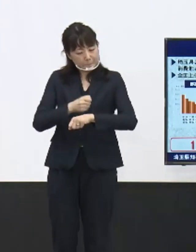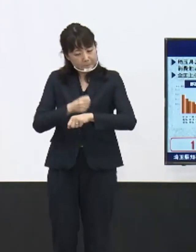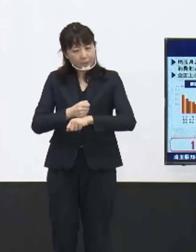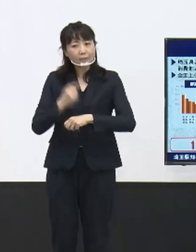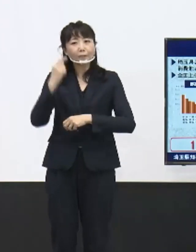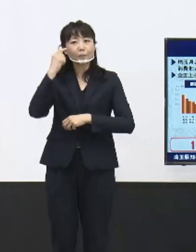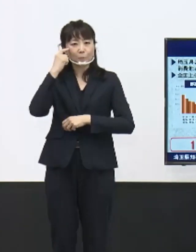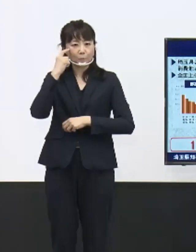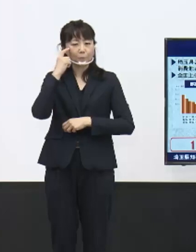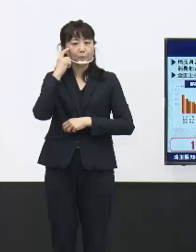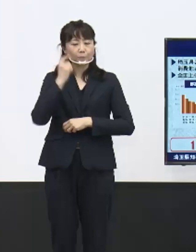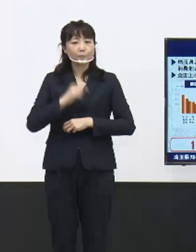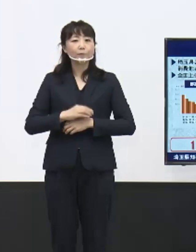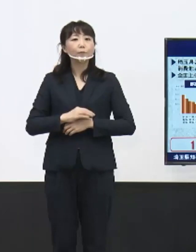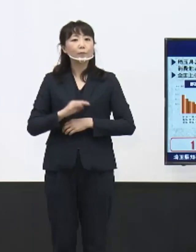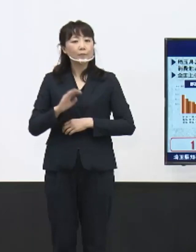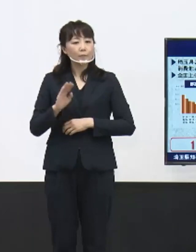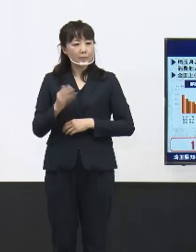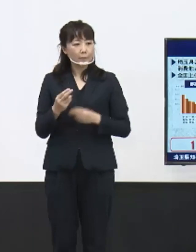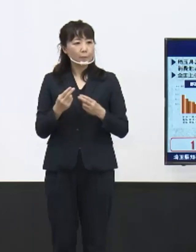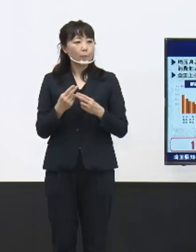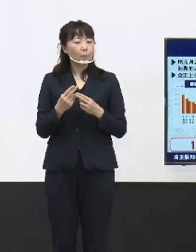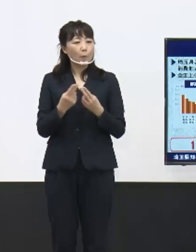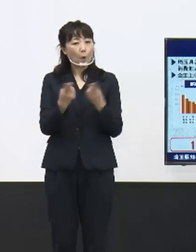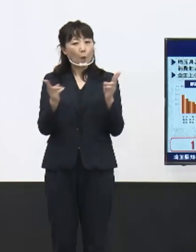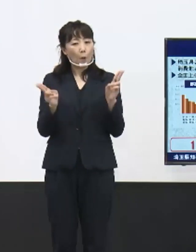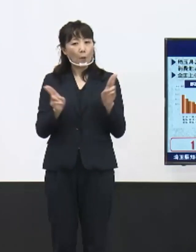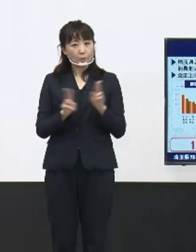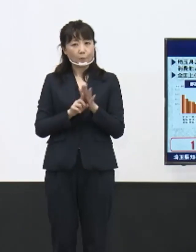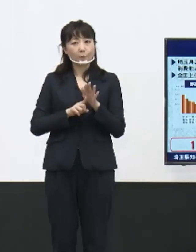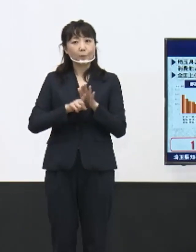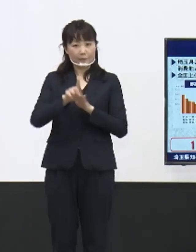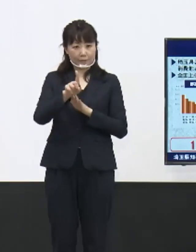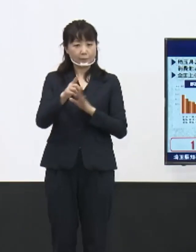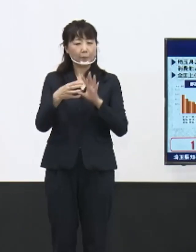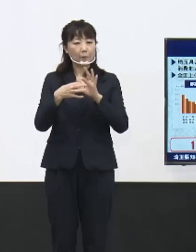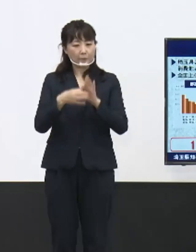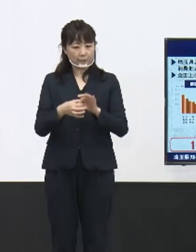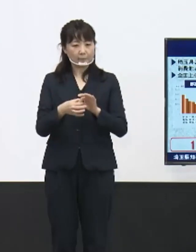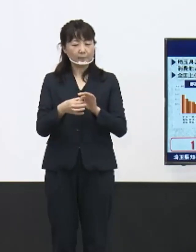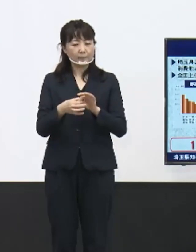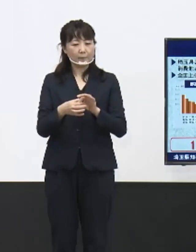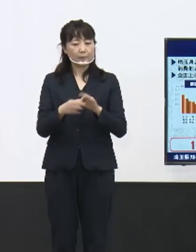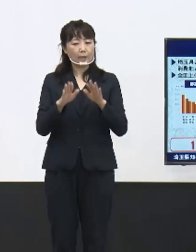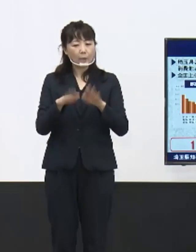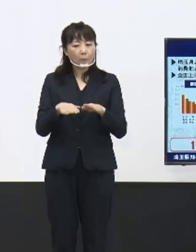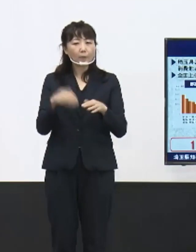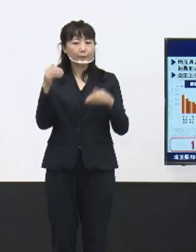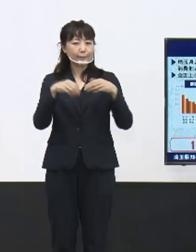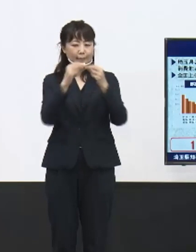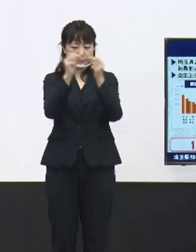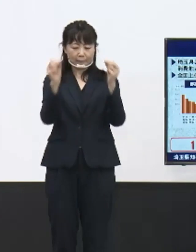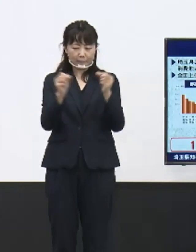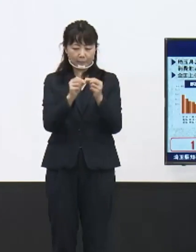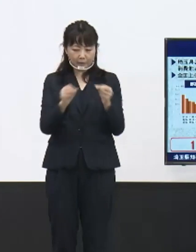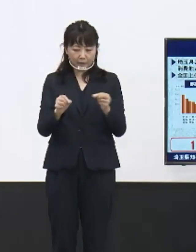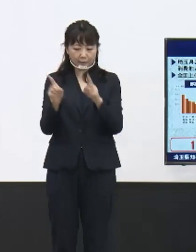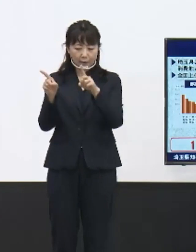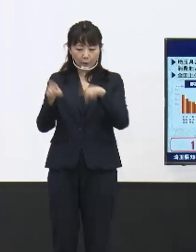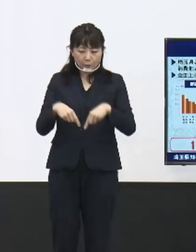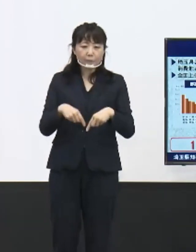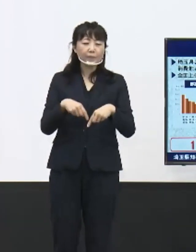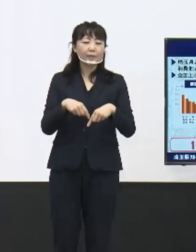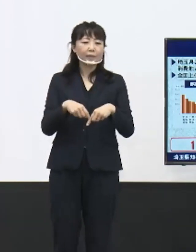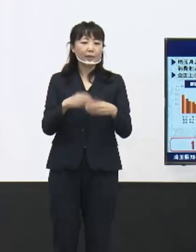思いますが、ただ党の高等の代表ですから、けじめはしっかりつけるということは当然だと思います。